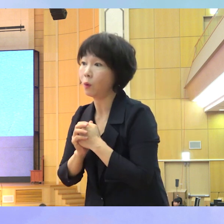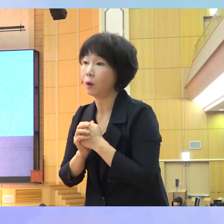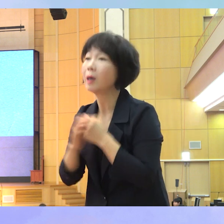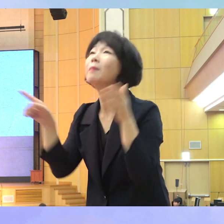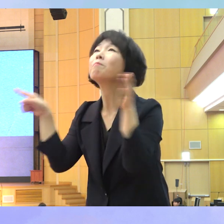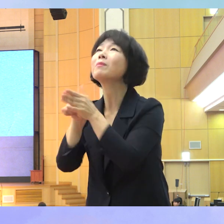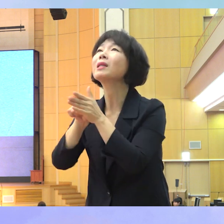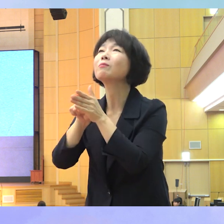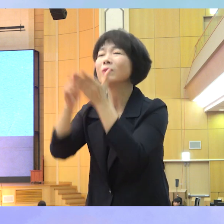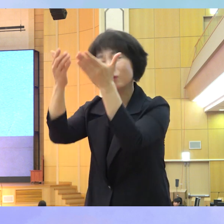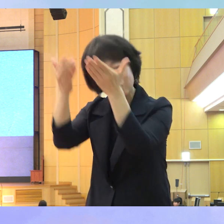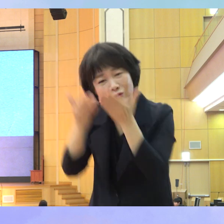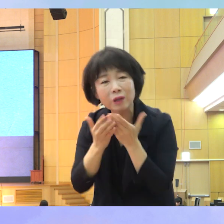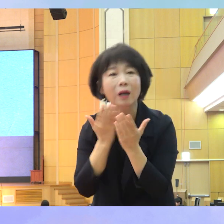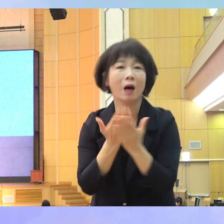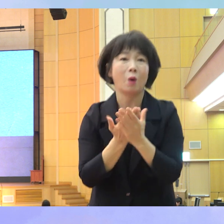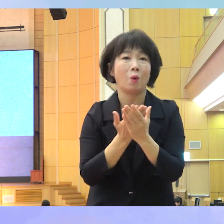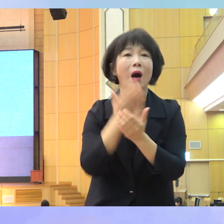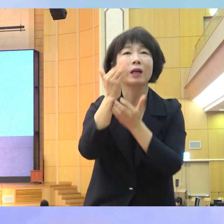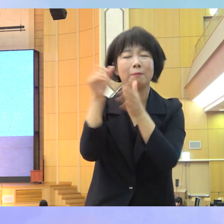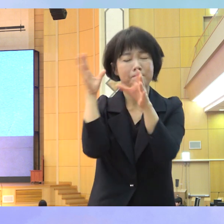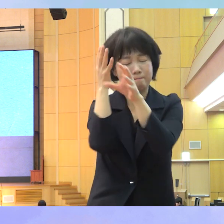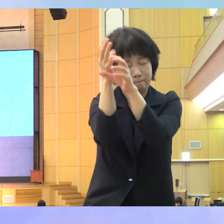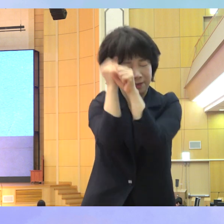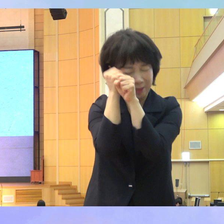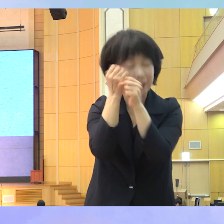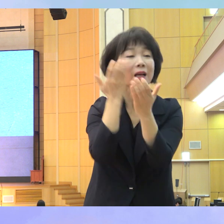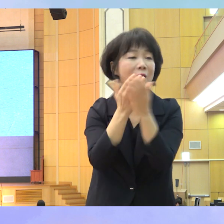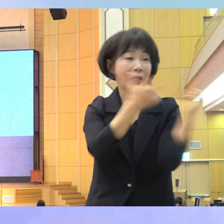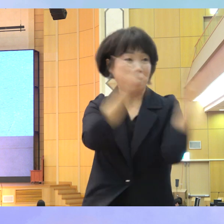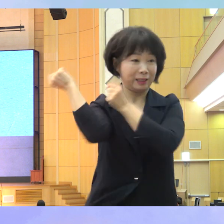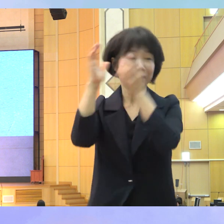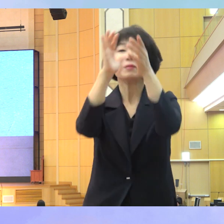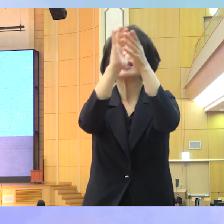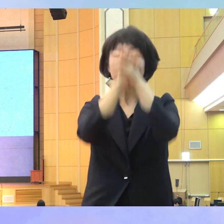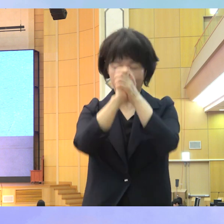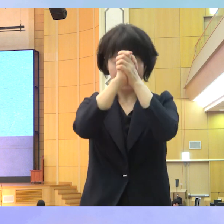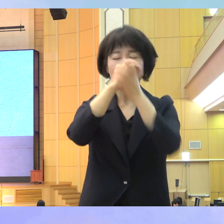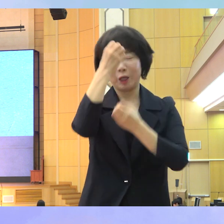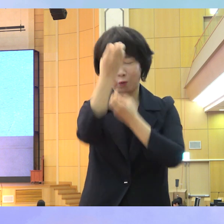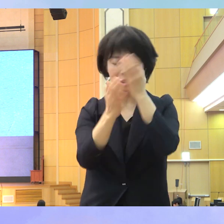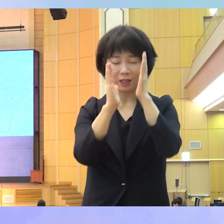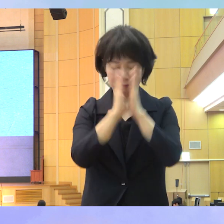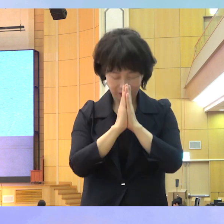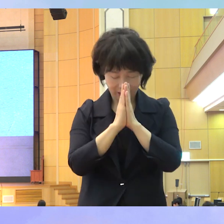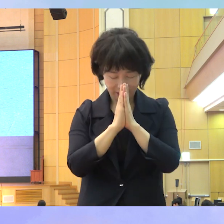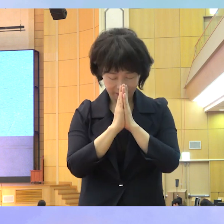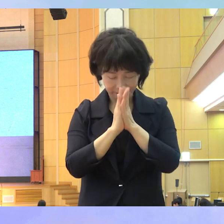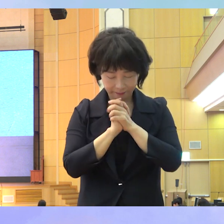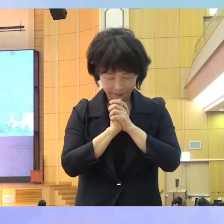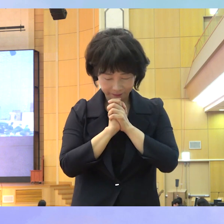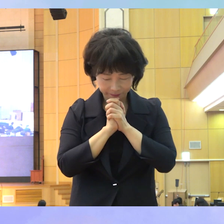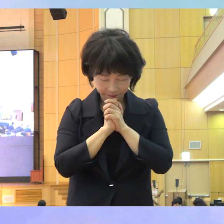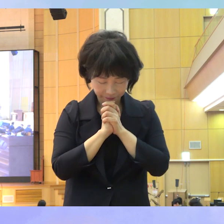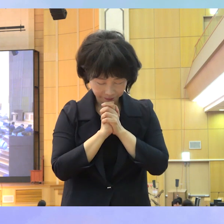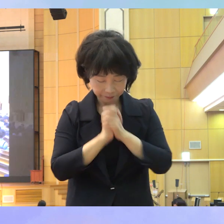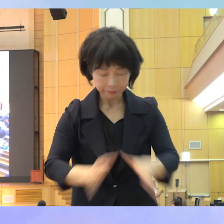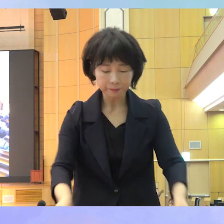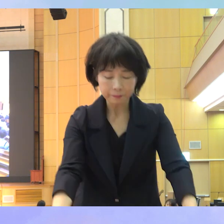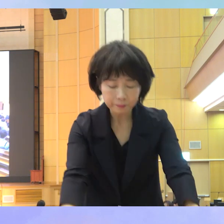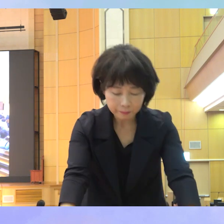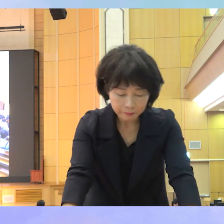하여 주시고 주님을 의지하게 하여 주시옵소서라고 이 시간 다 같이 합심으로 기도하겠습니다. 사랑의 주님, 은혜와